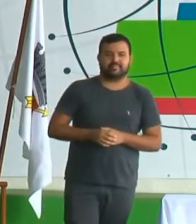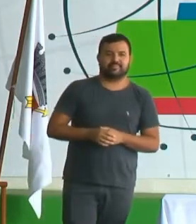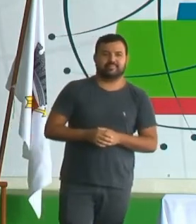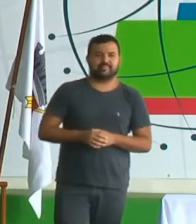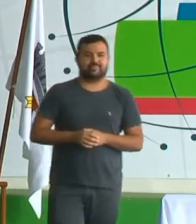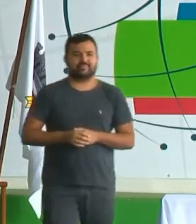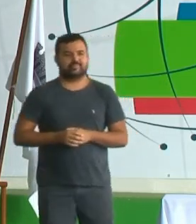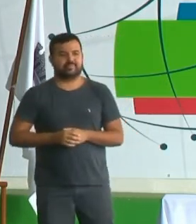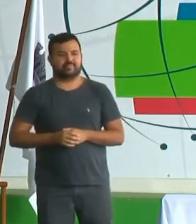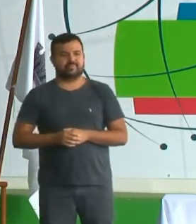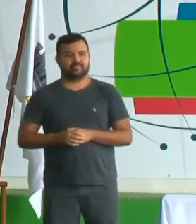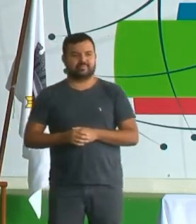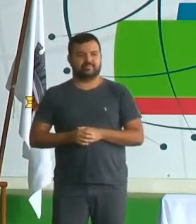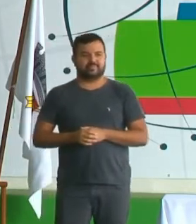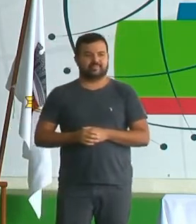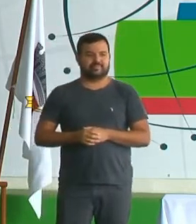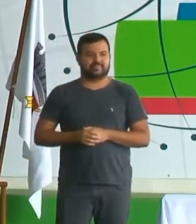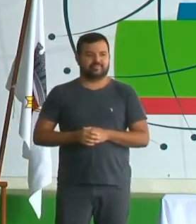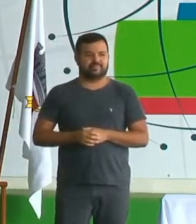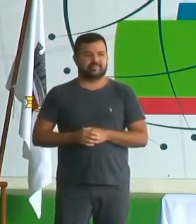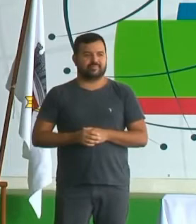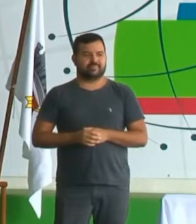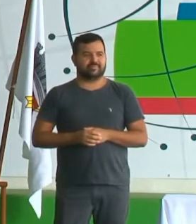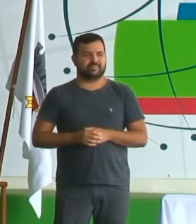Adriano Goldman.